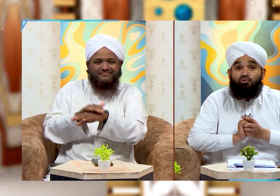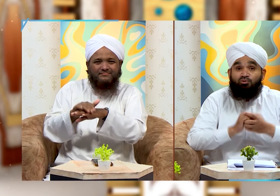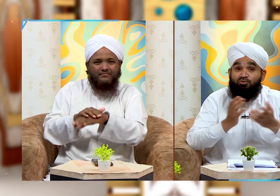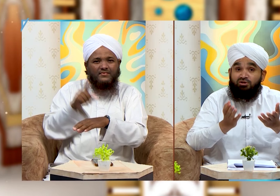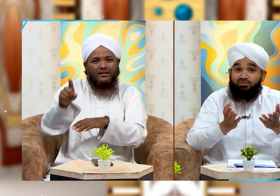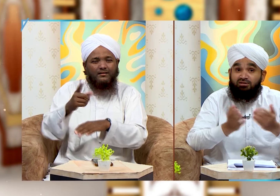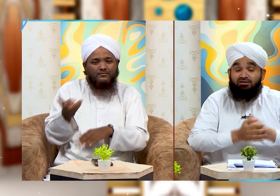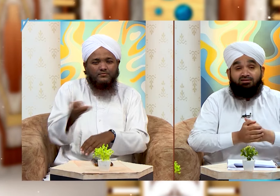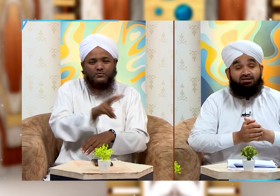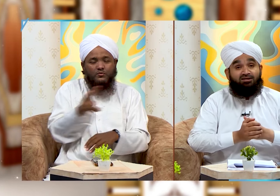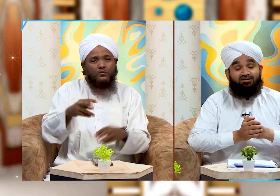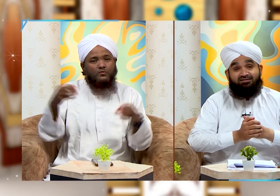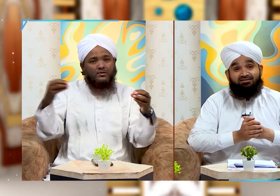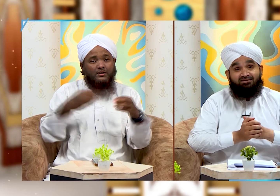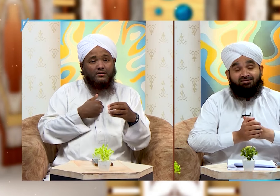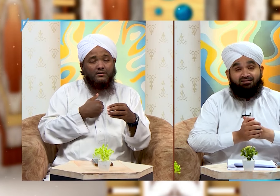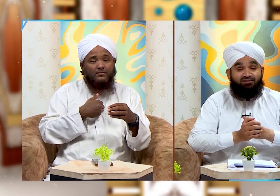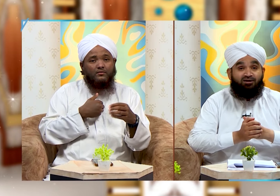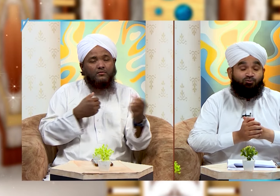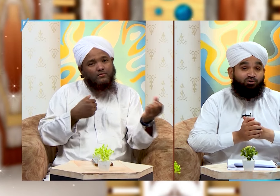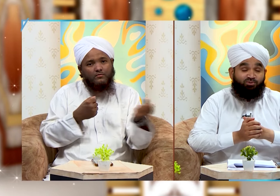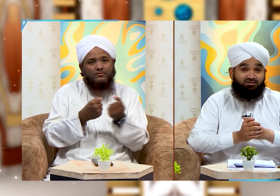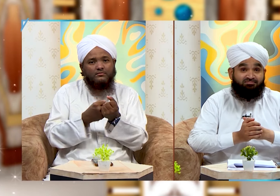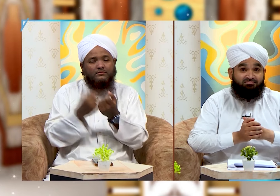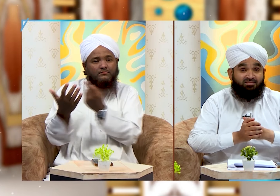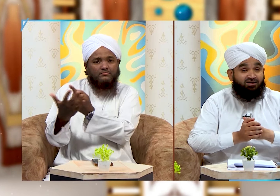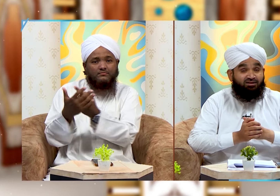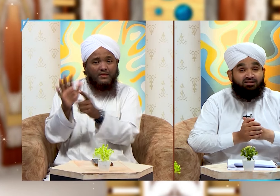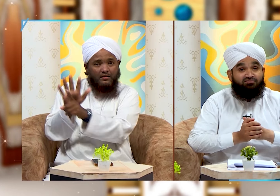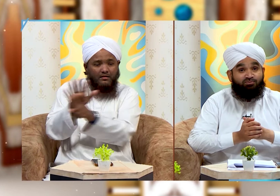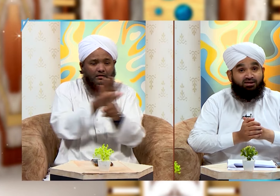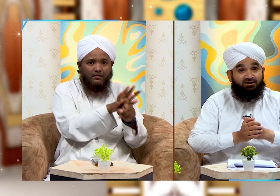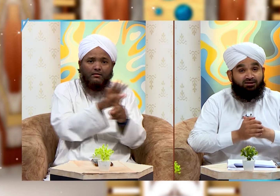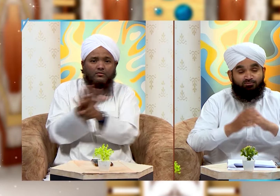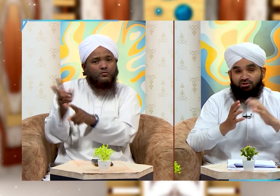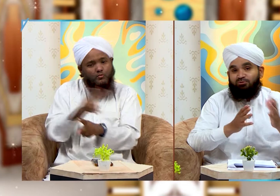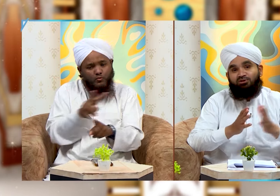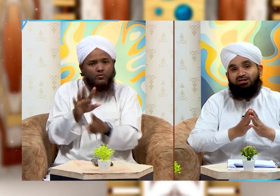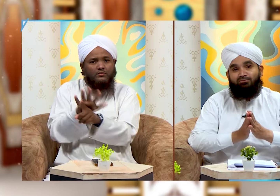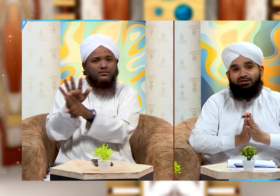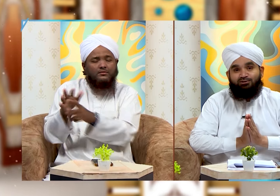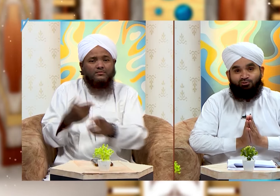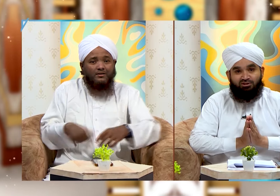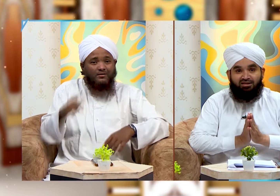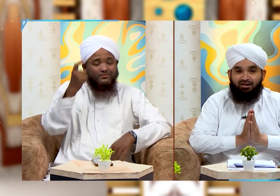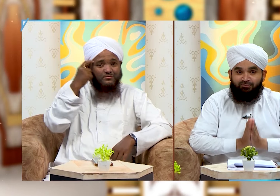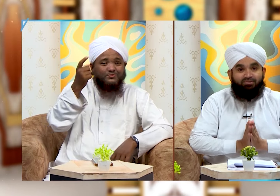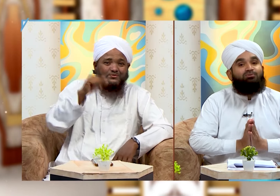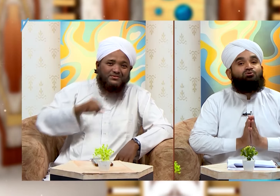دونوں کی مدد کرتے ہیں اللہ اکبر اندازہ فرمائیے ہم سب اپنی جگہ بیٹھ کر سوچیں میں بھی